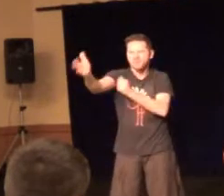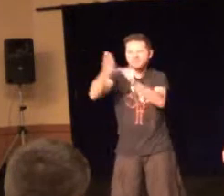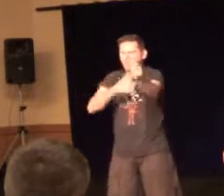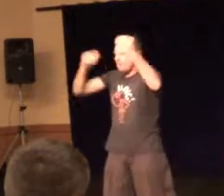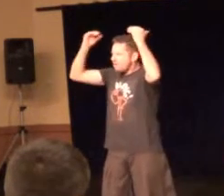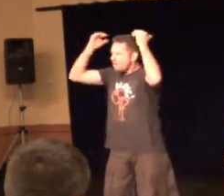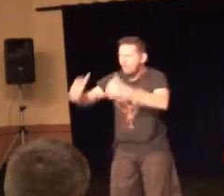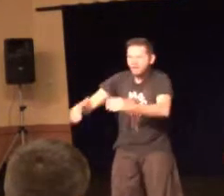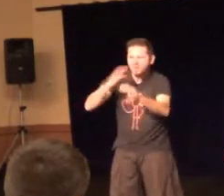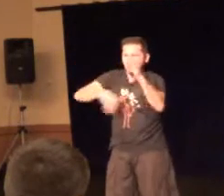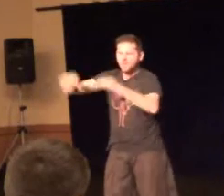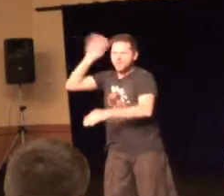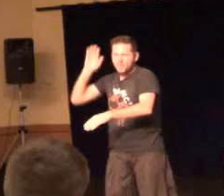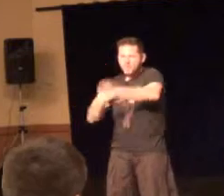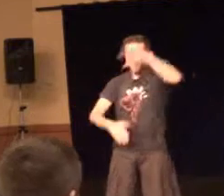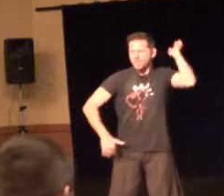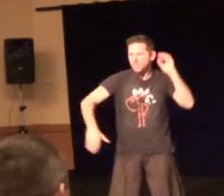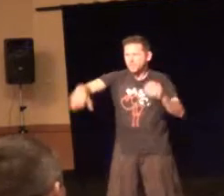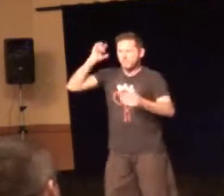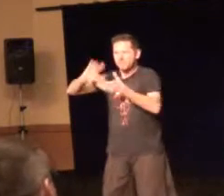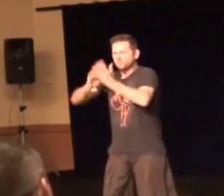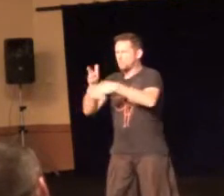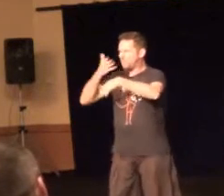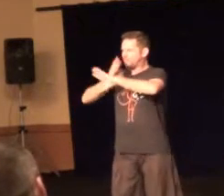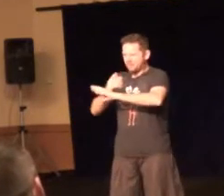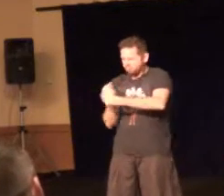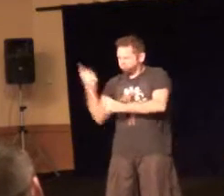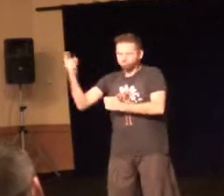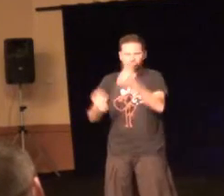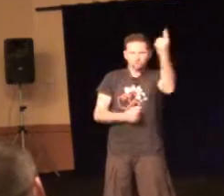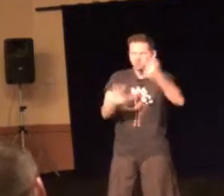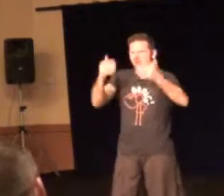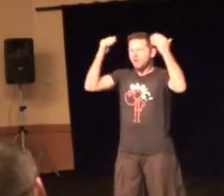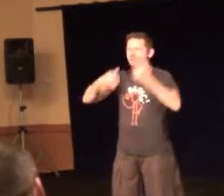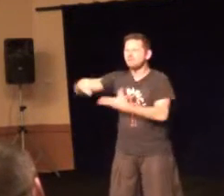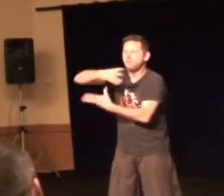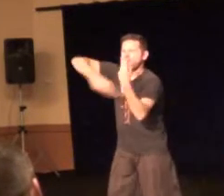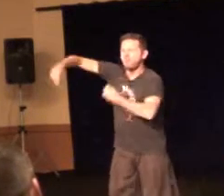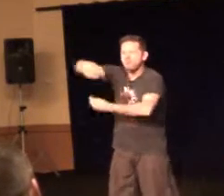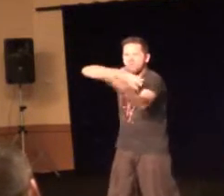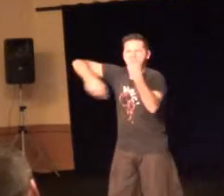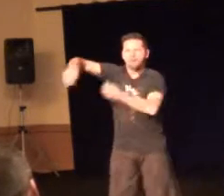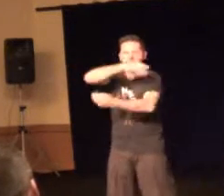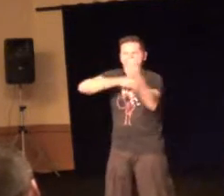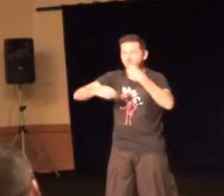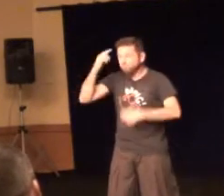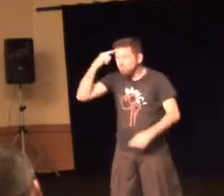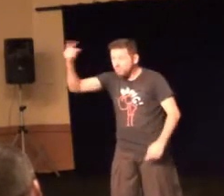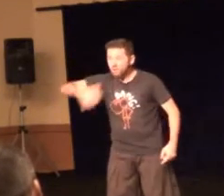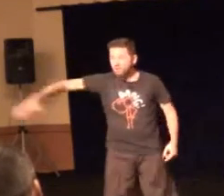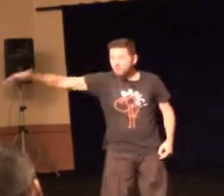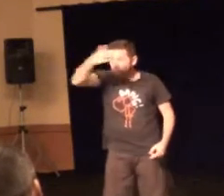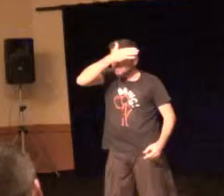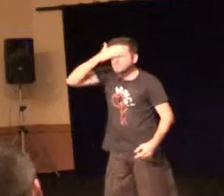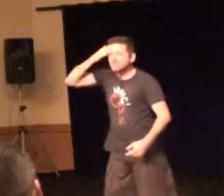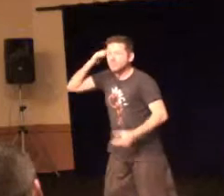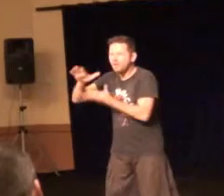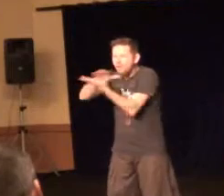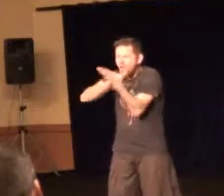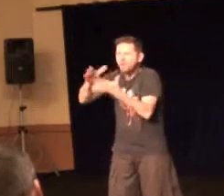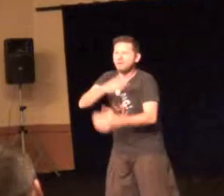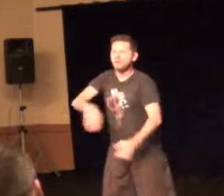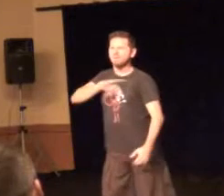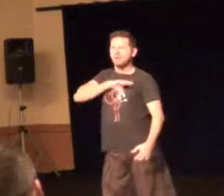ce que l'on avait ficelé. On arrête de faire comme si on ne savait pas, on cherche pas l'excuse. À